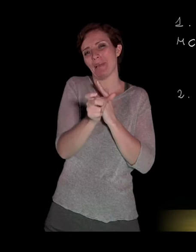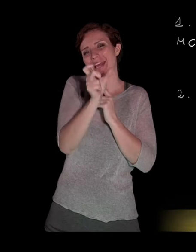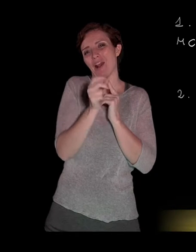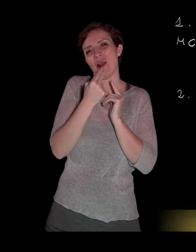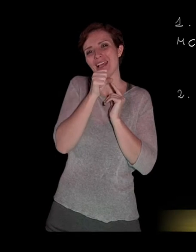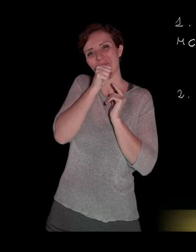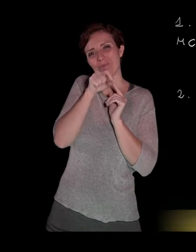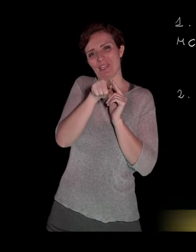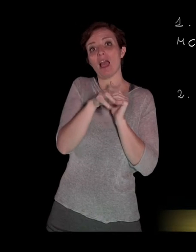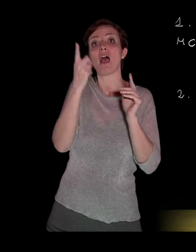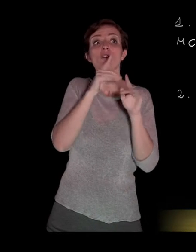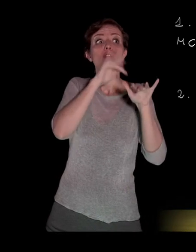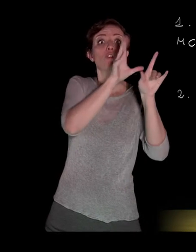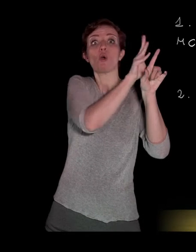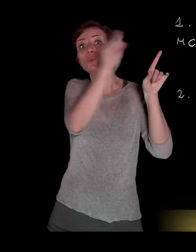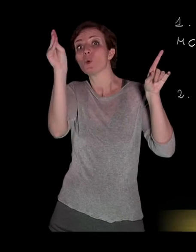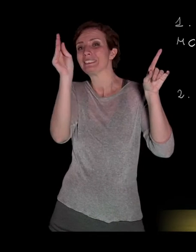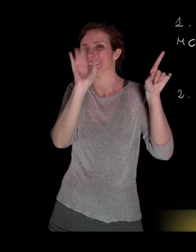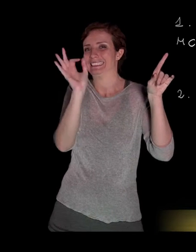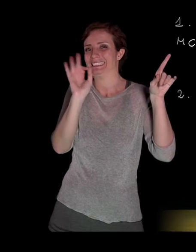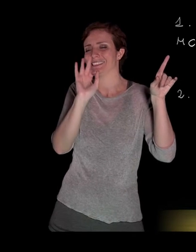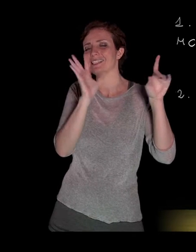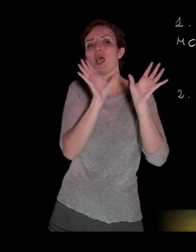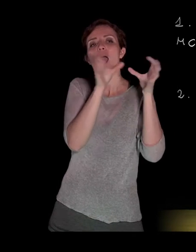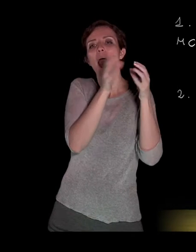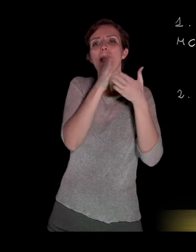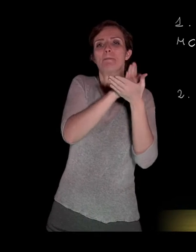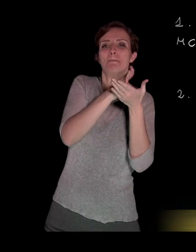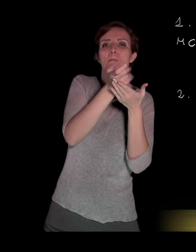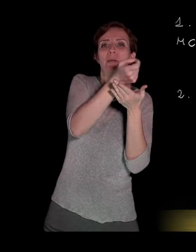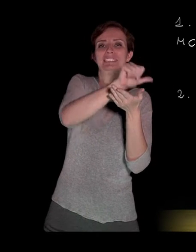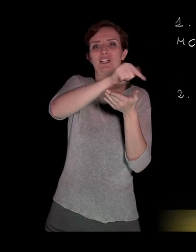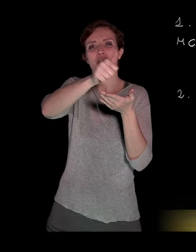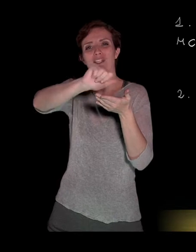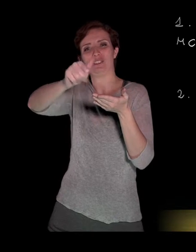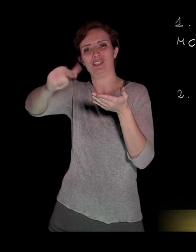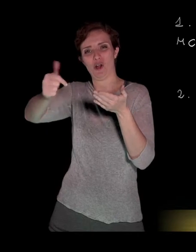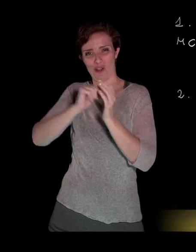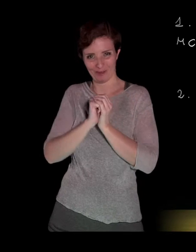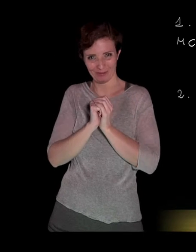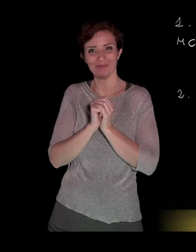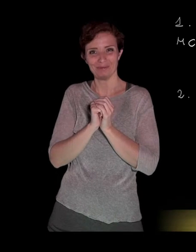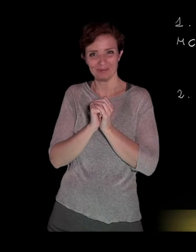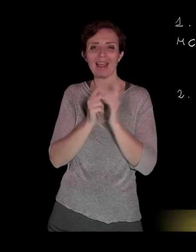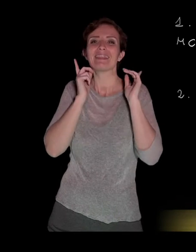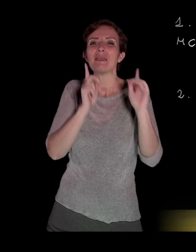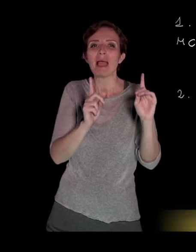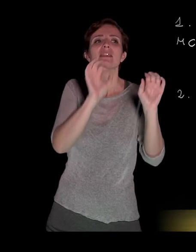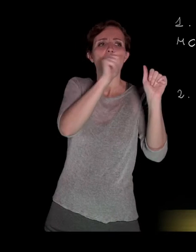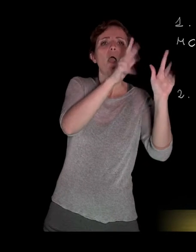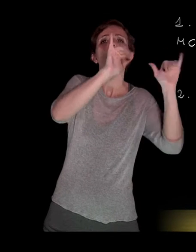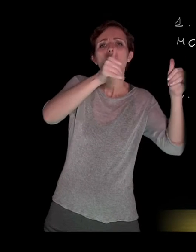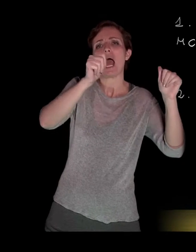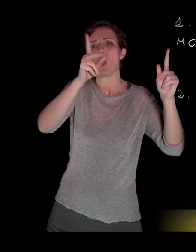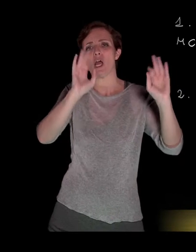riguarda tutti quanti i termini del polinomio Ma è un raccoglimento che viene fatto in genere quando i termini del